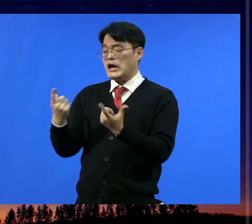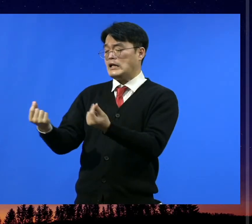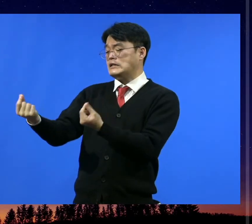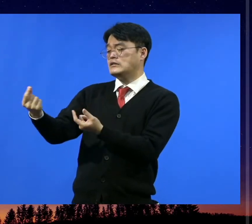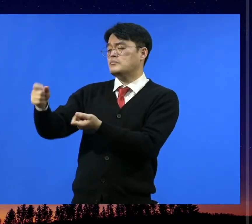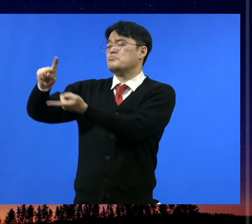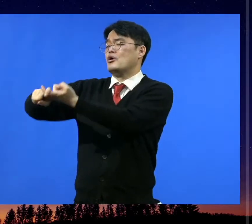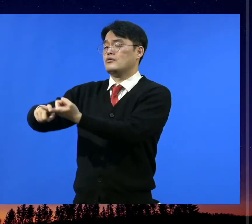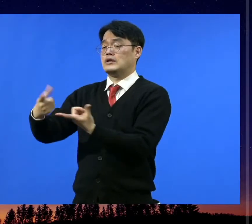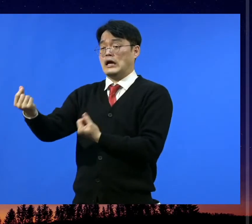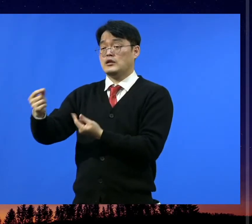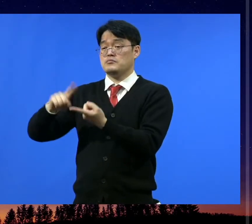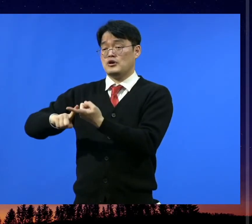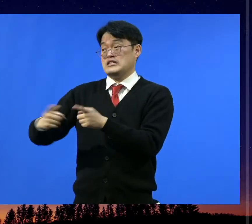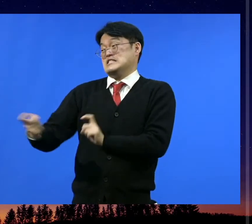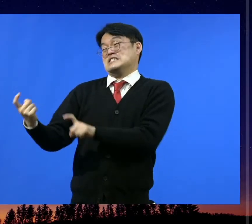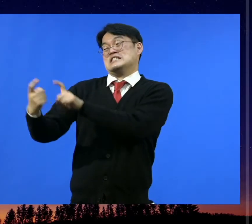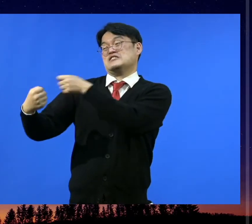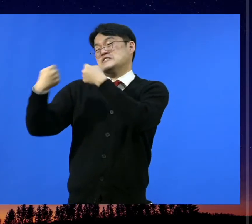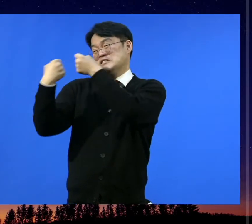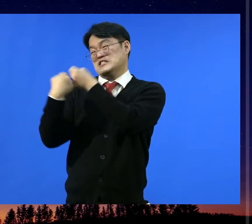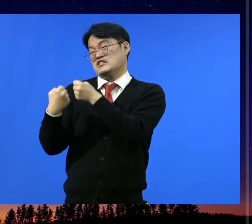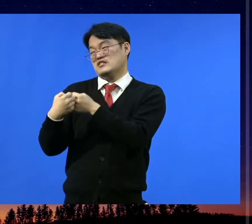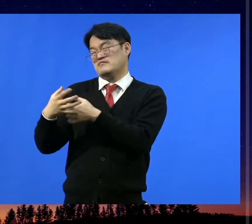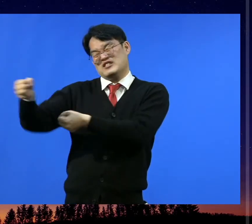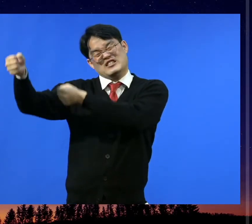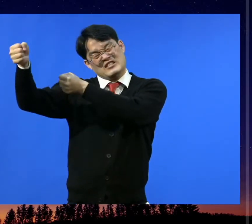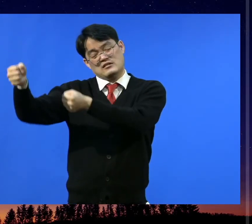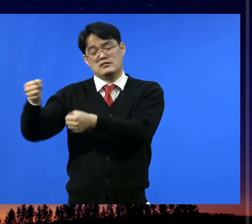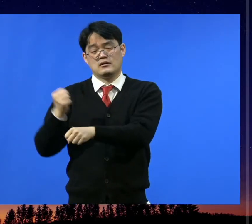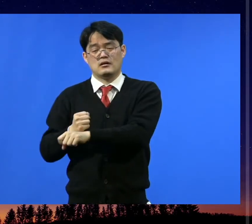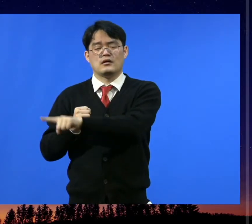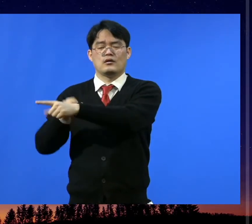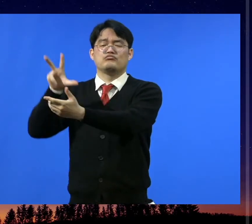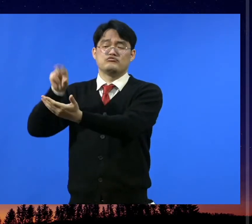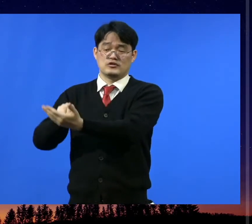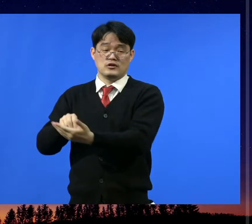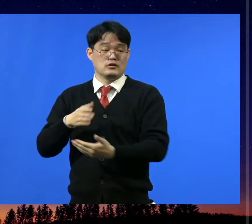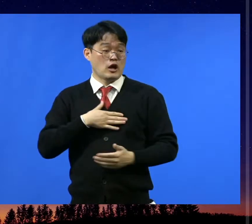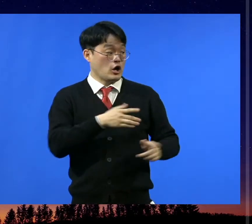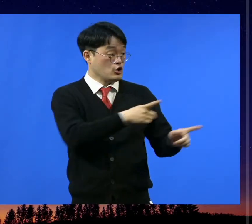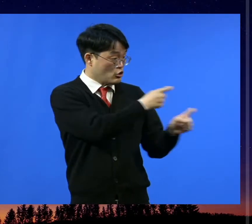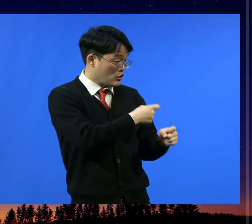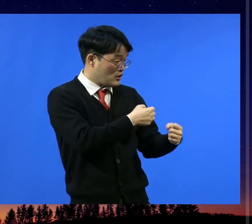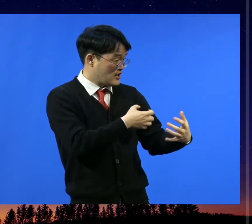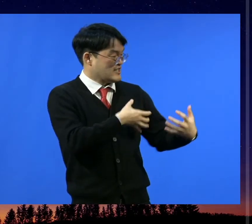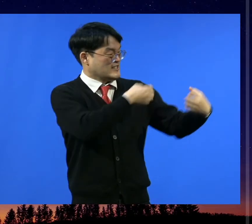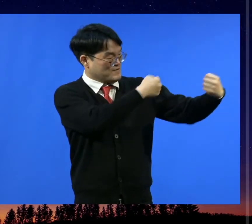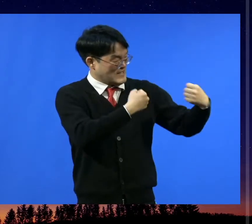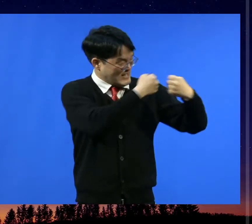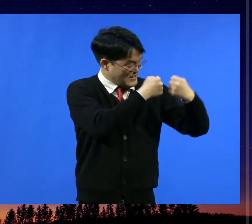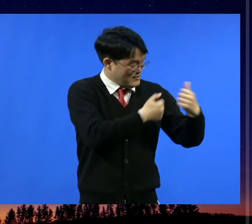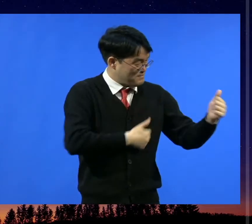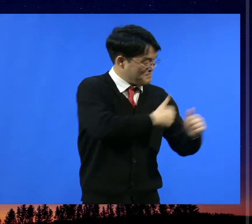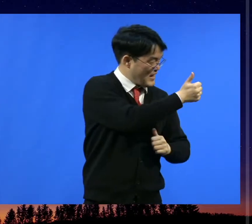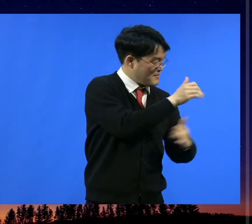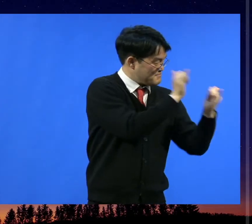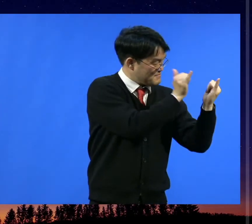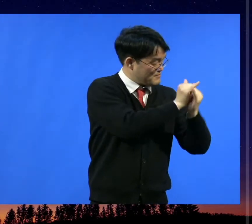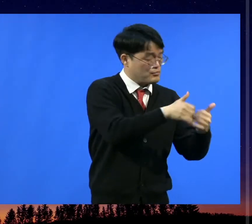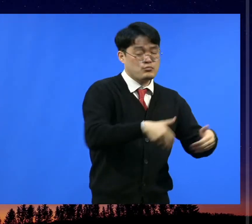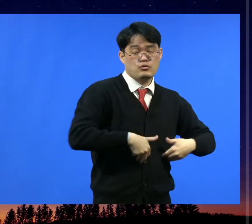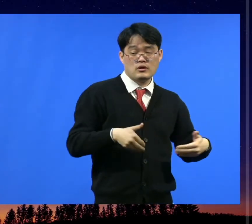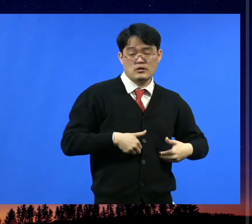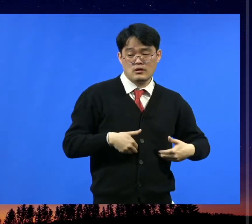싸움이 내전이잖아요. 같이 싸우는 거, 안에서 내부 안에 싸우는 거. 싸움의 대상이 누군지 모르는 사람들이. 어떤 분 교회는 거예요.